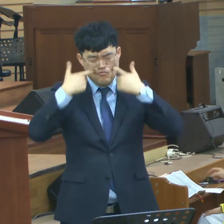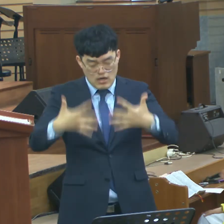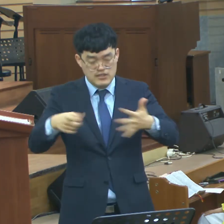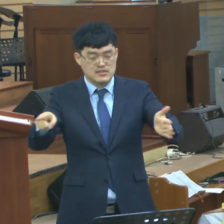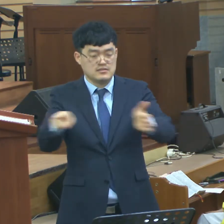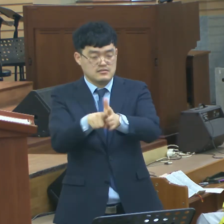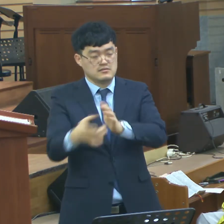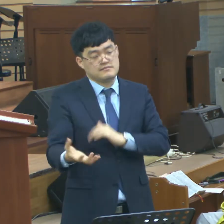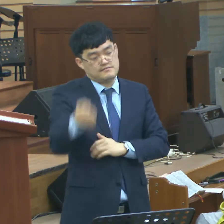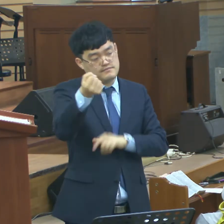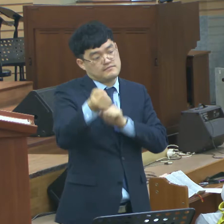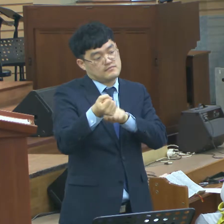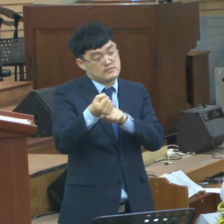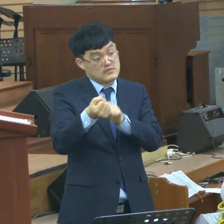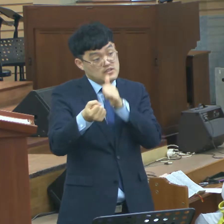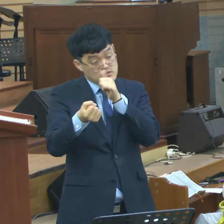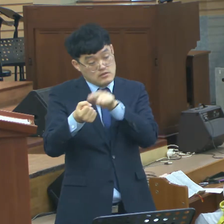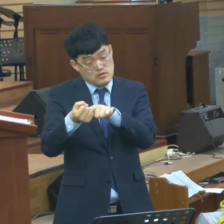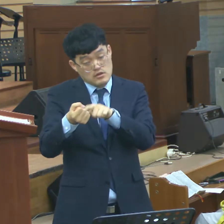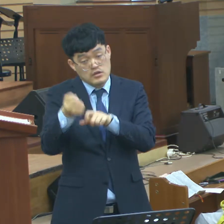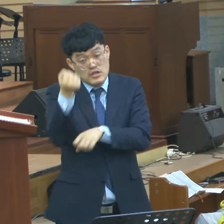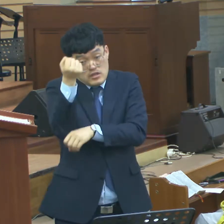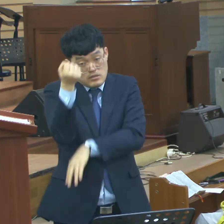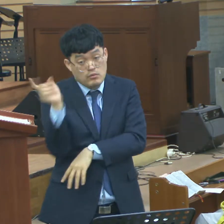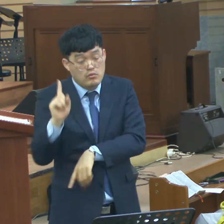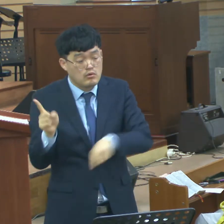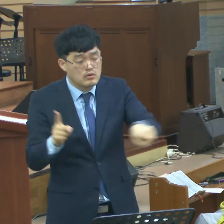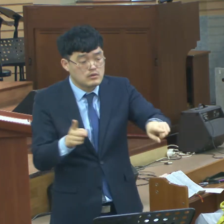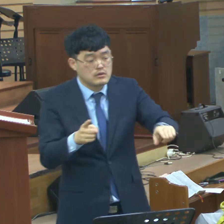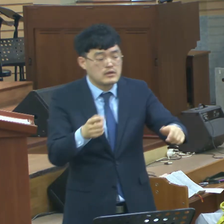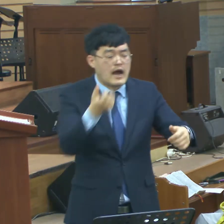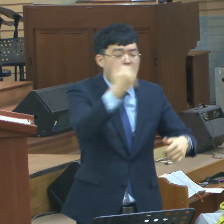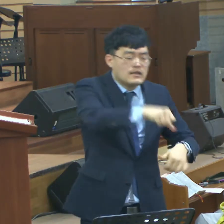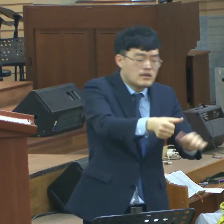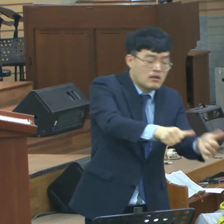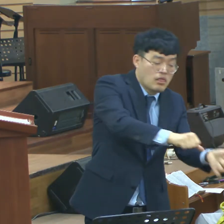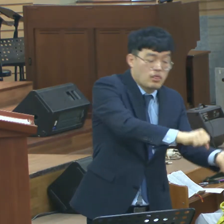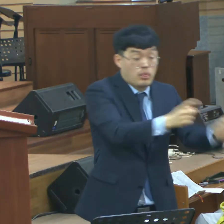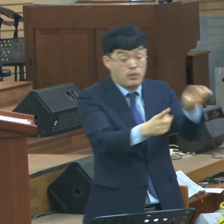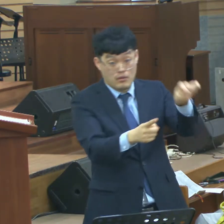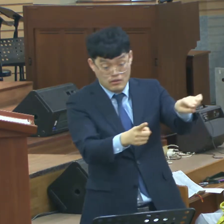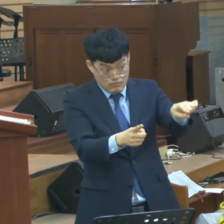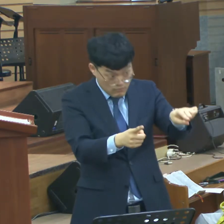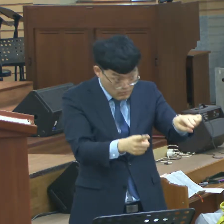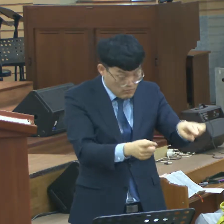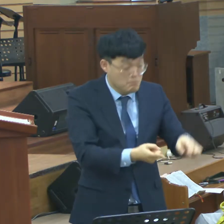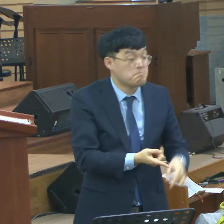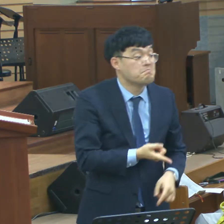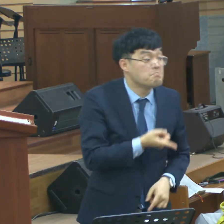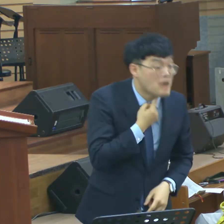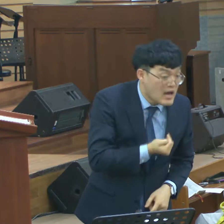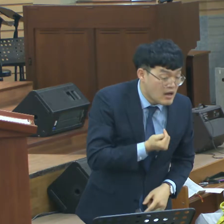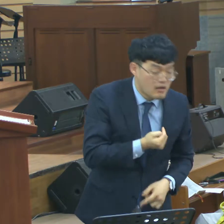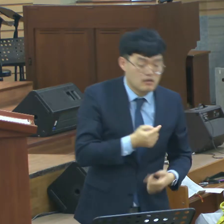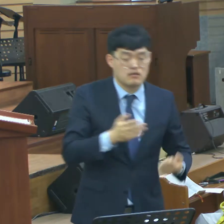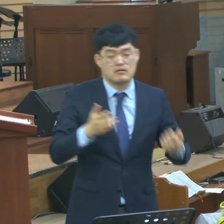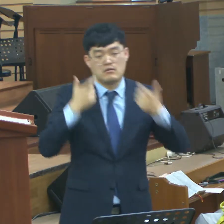가졌는데 그 확신은 아이가 살아난 사건에 기초하고 있다는 거예요.